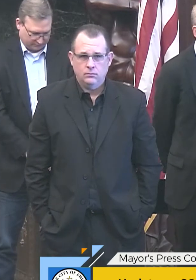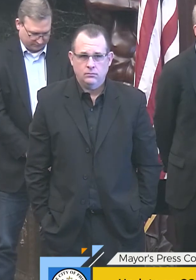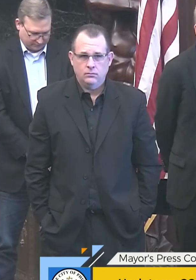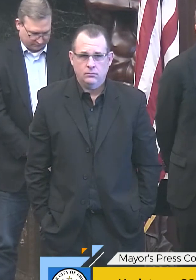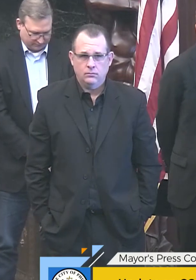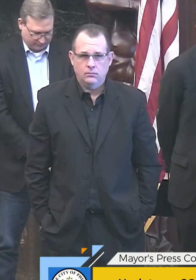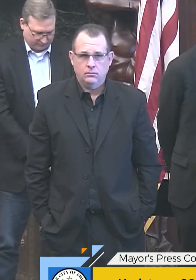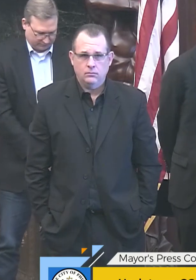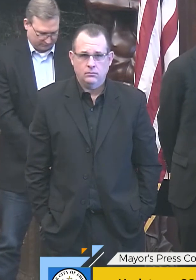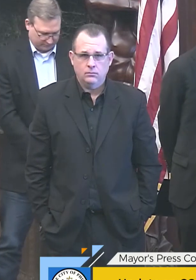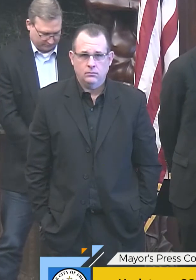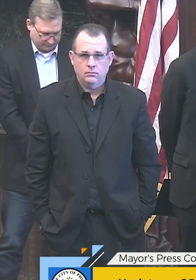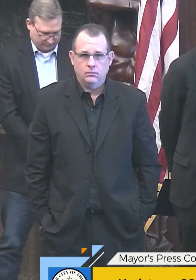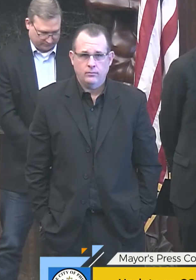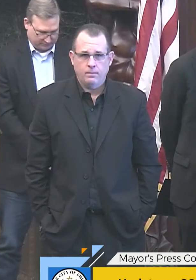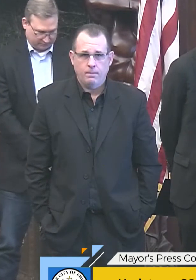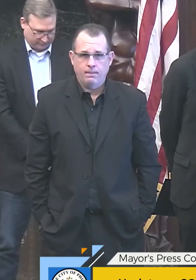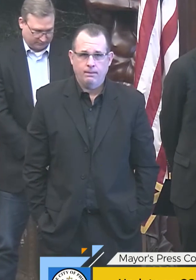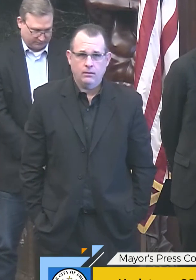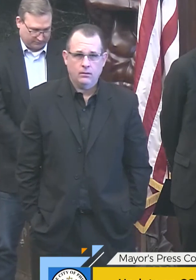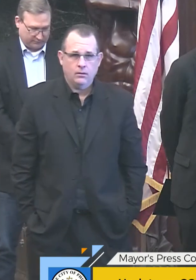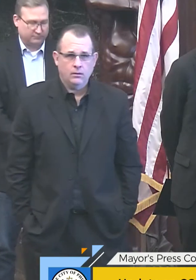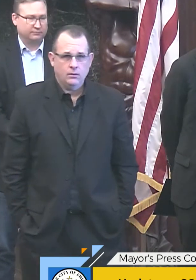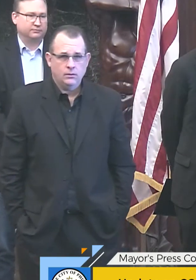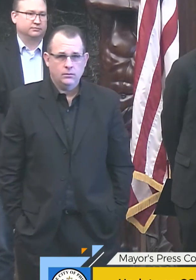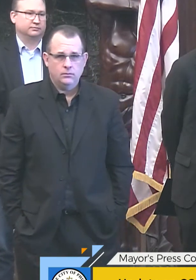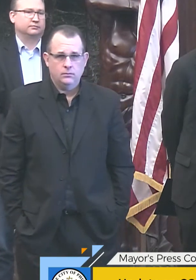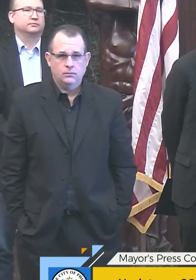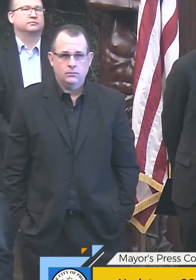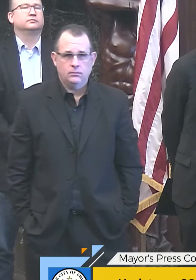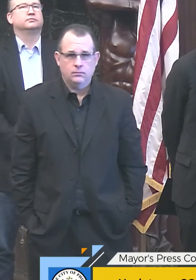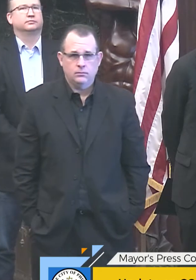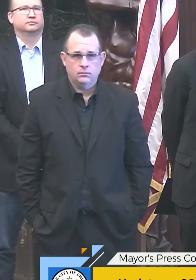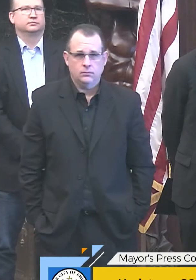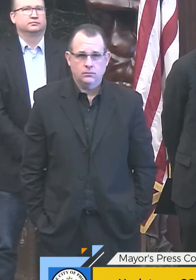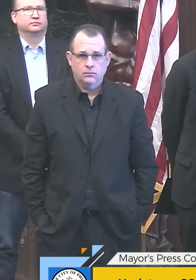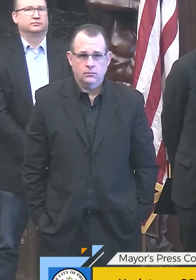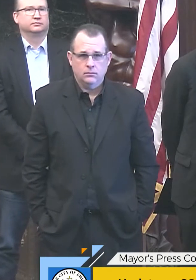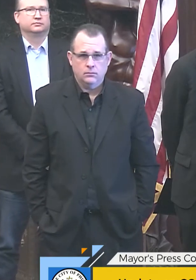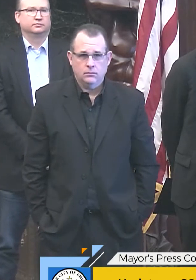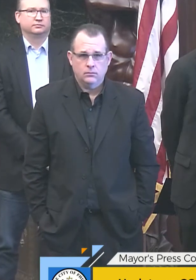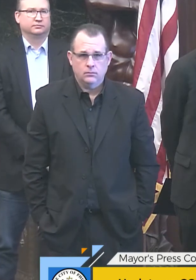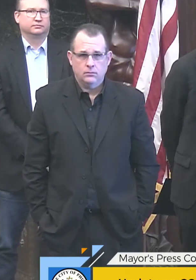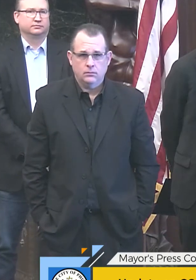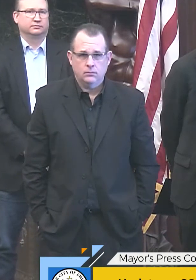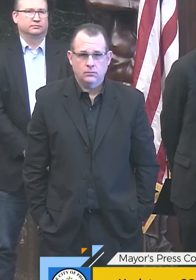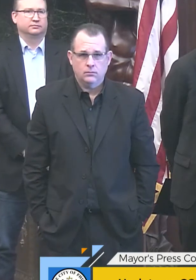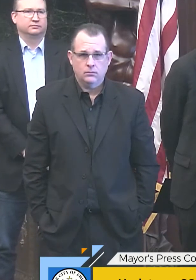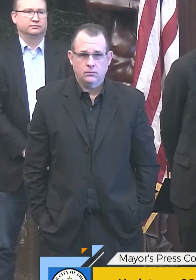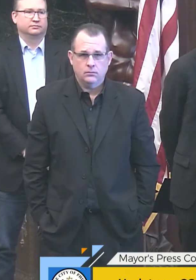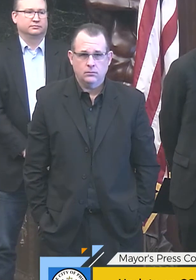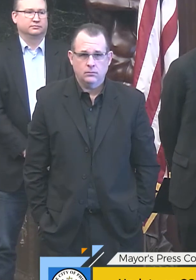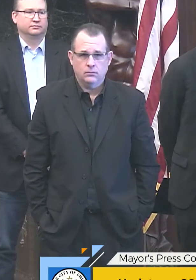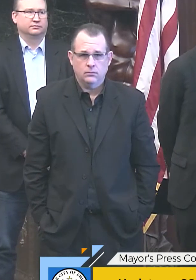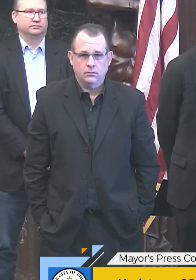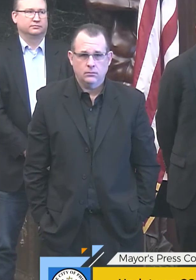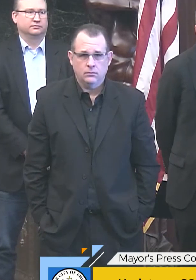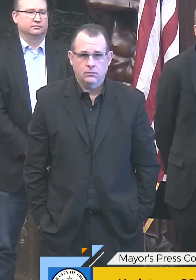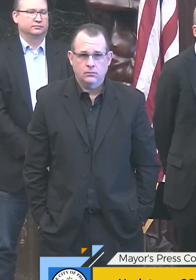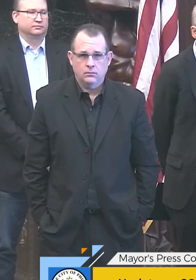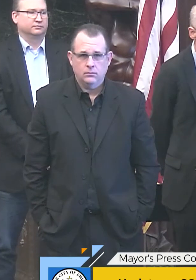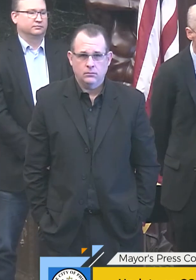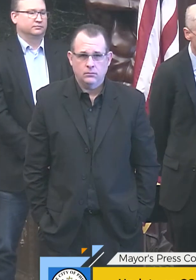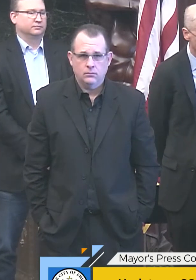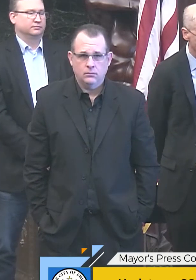caso? Y por tal razón, ¿es cierto que la ciudad tiene planes de cerrar parte de la calle Spruce para colocar